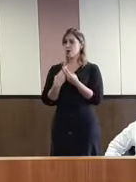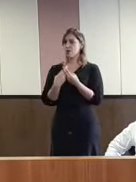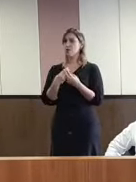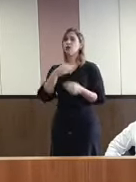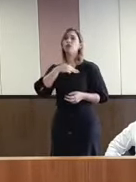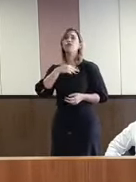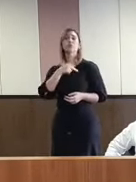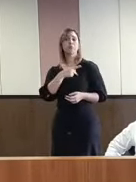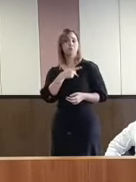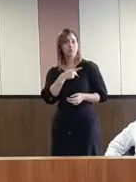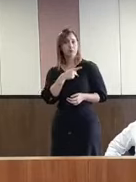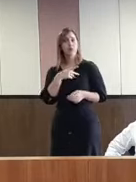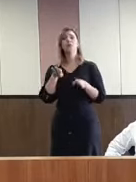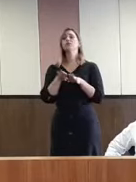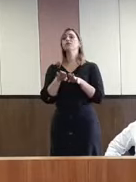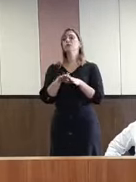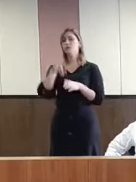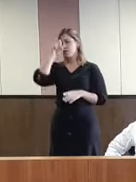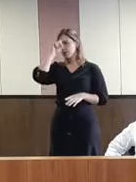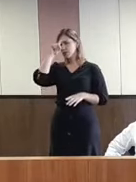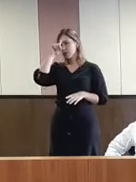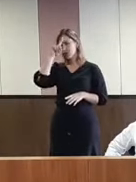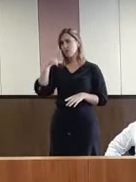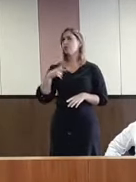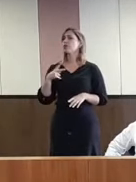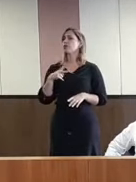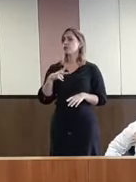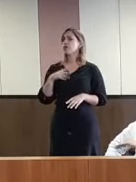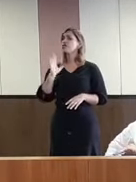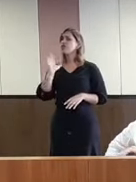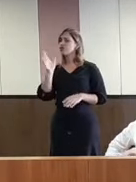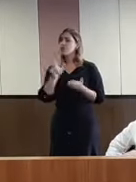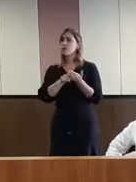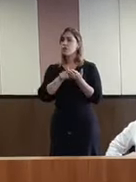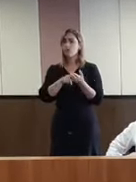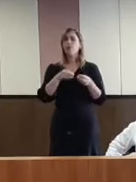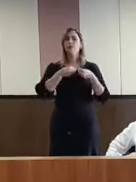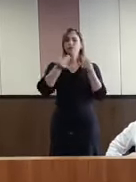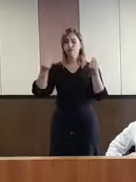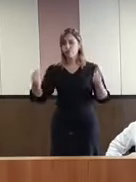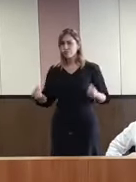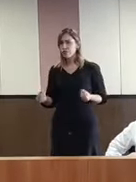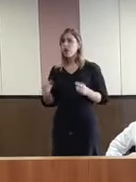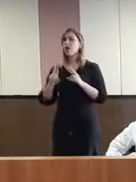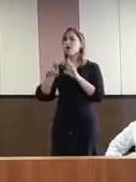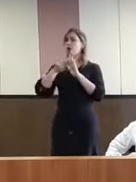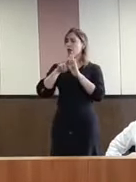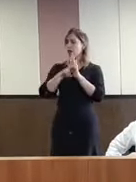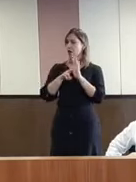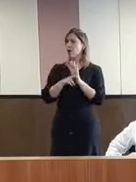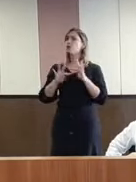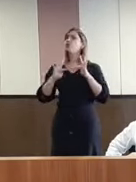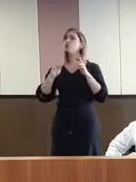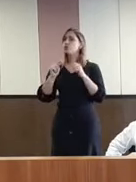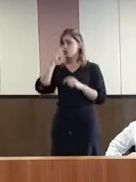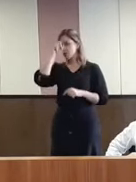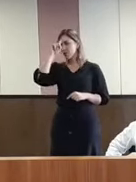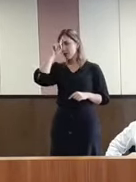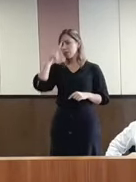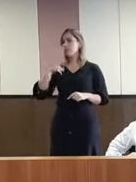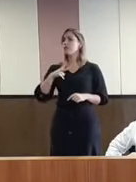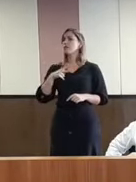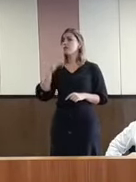Público Estadual, todos os hospitais privados já têm um inquérito aberto sobre isso, todos os hospitais privados, nesse momento, já